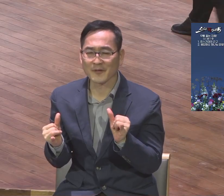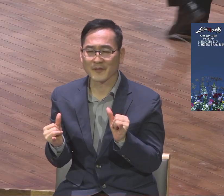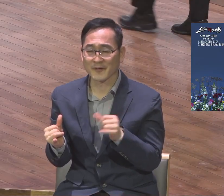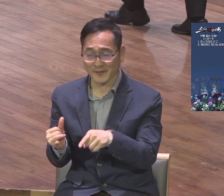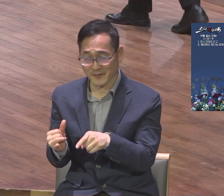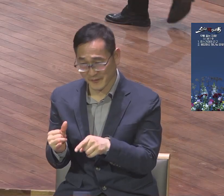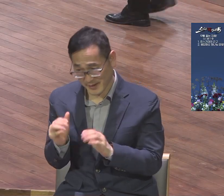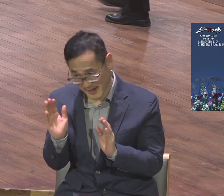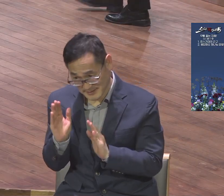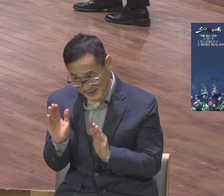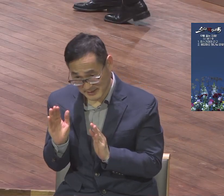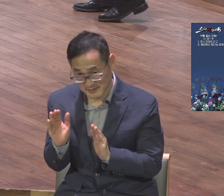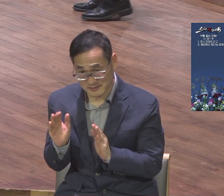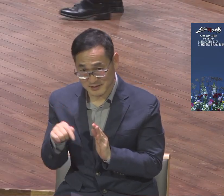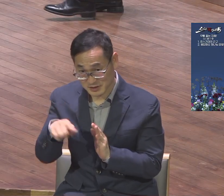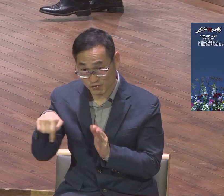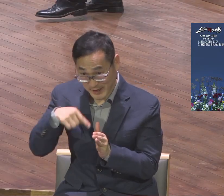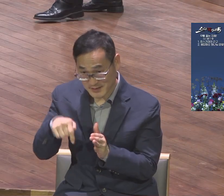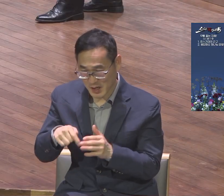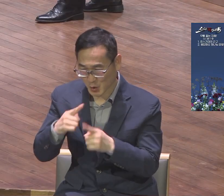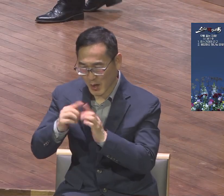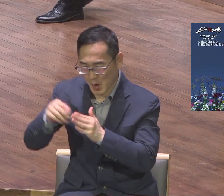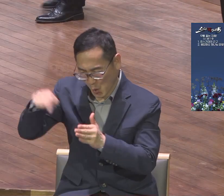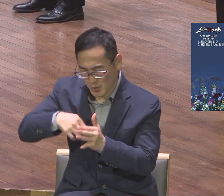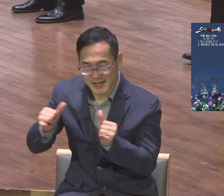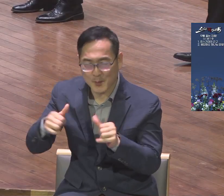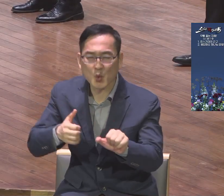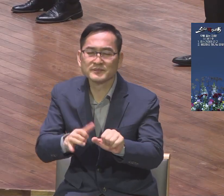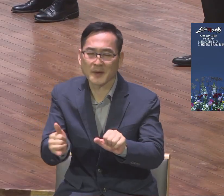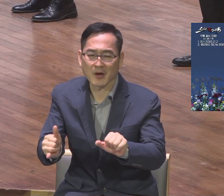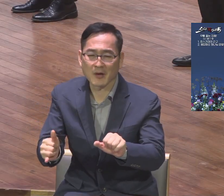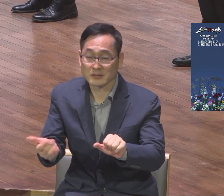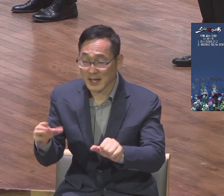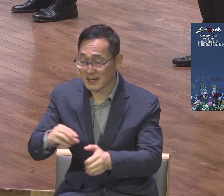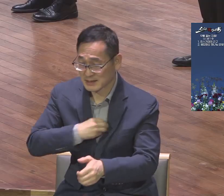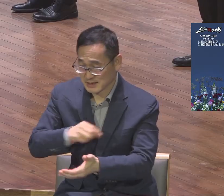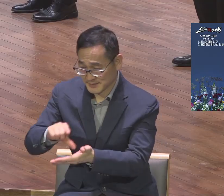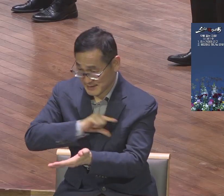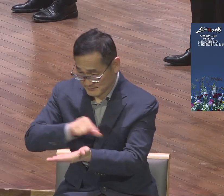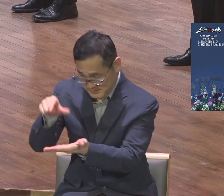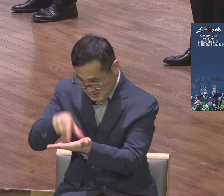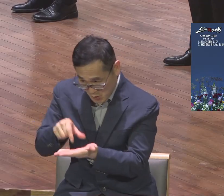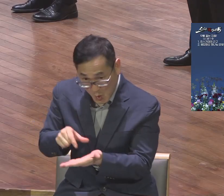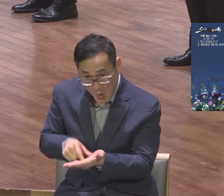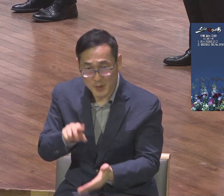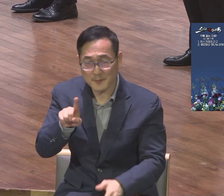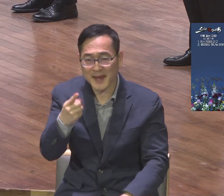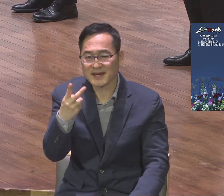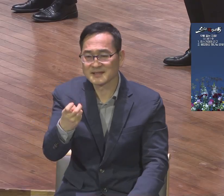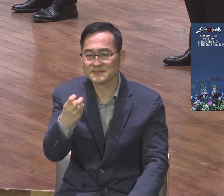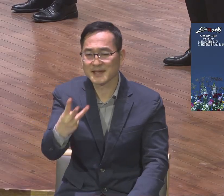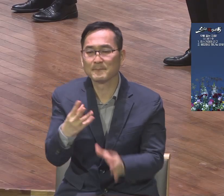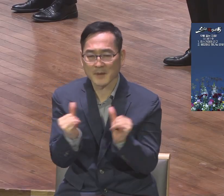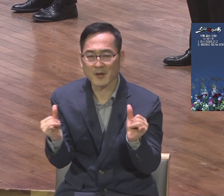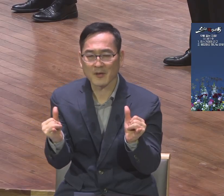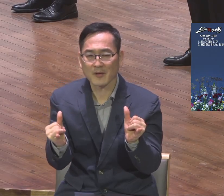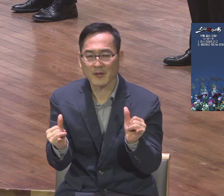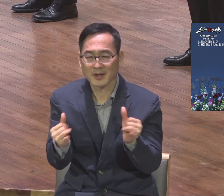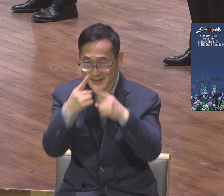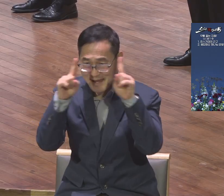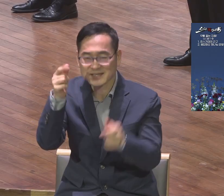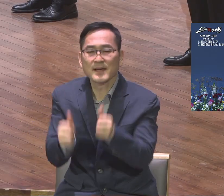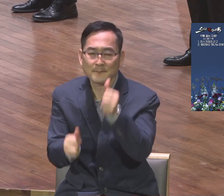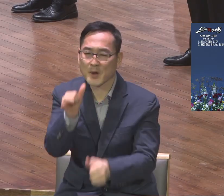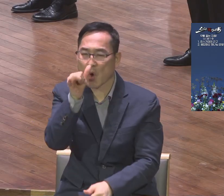나오는 렘넌트는 50명밖에 안 돼요. 그러나 우리 교회 등록하고 있기 때문에 합계 123명 우리